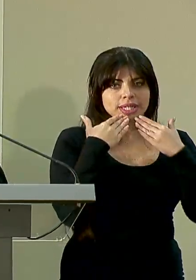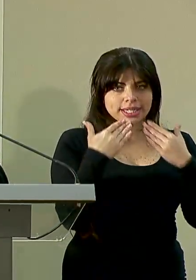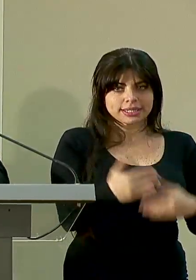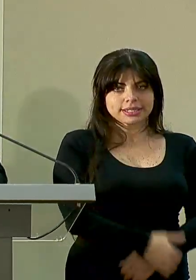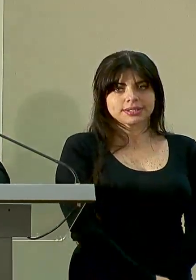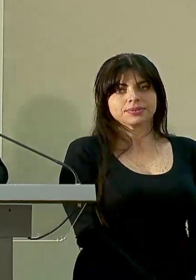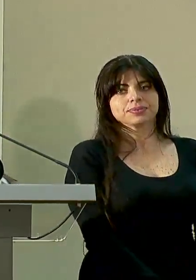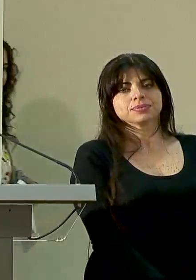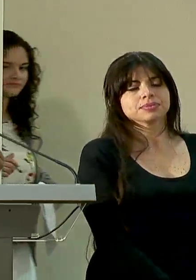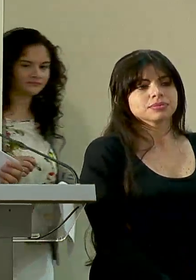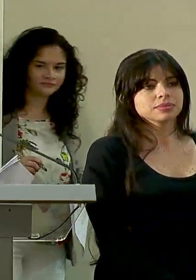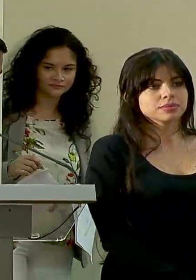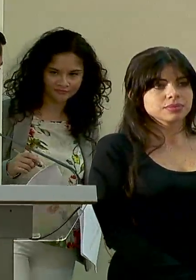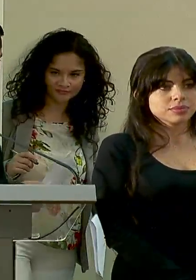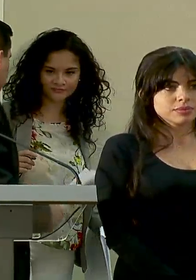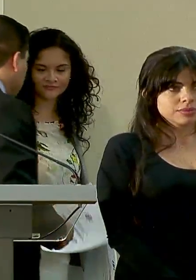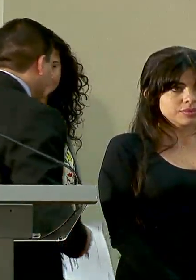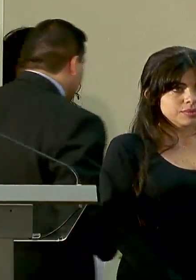gracias.